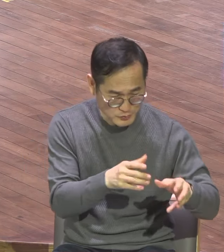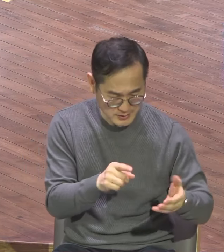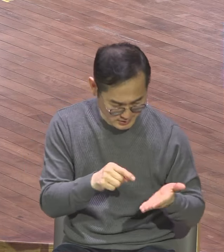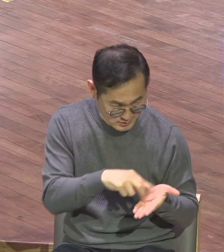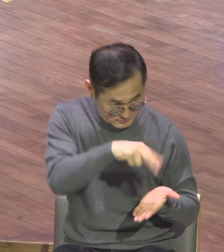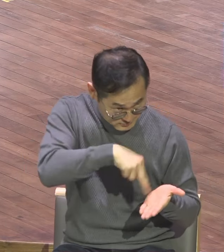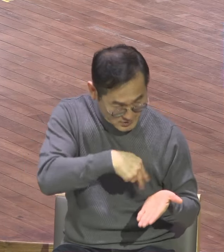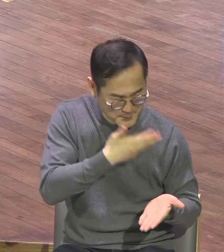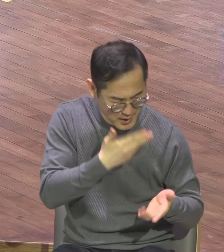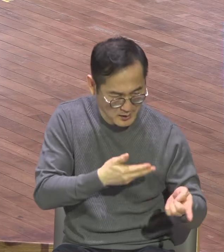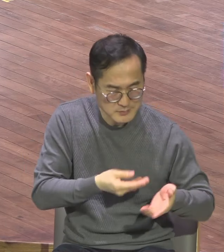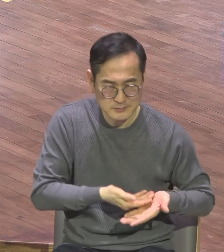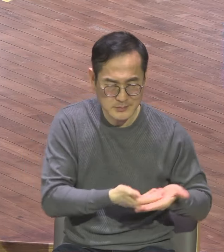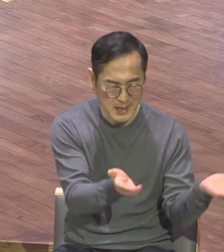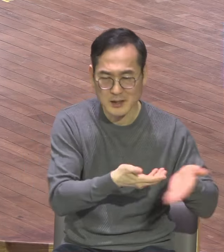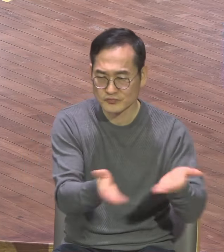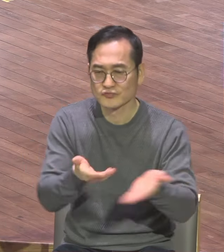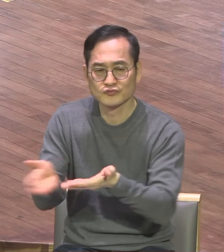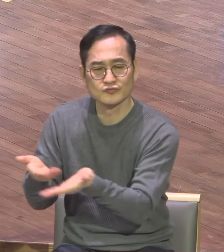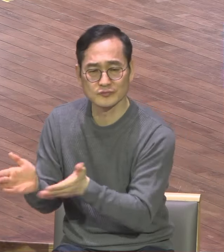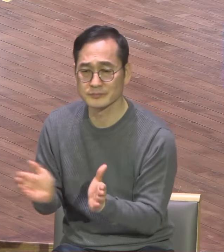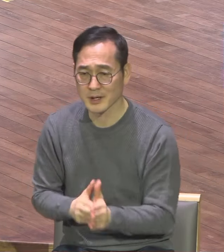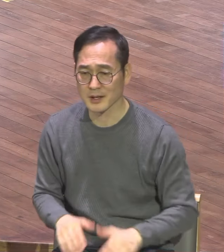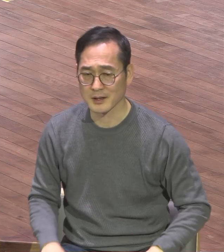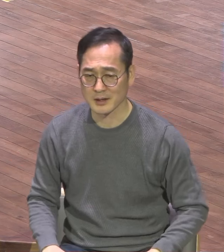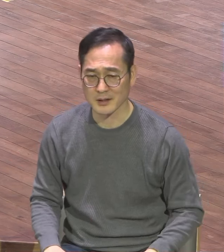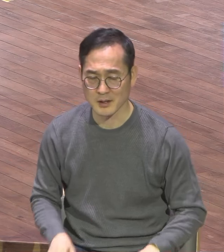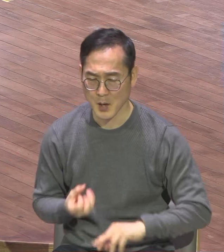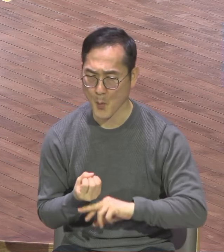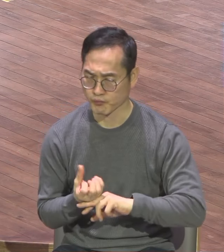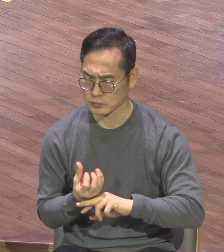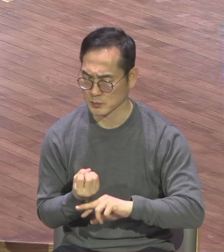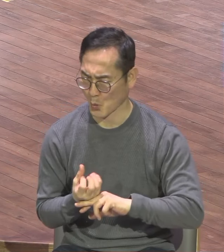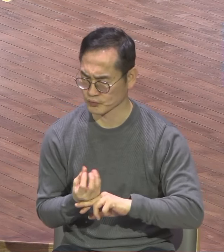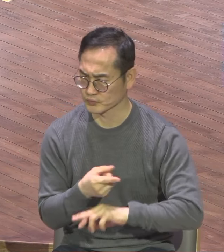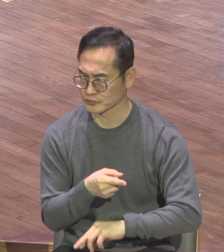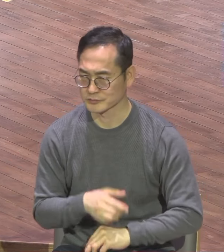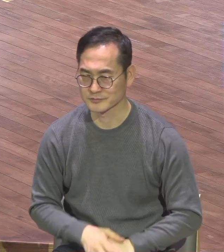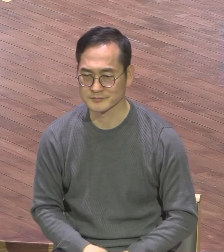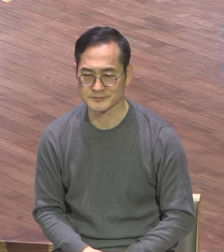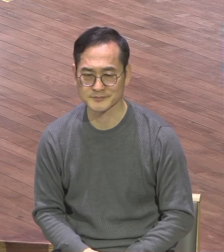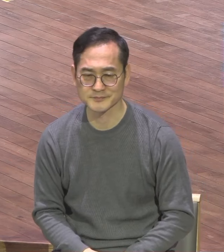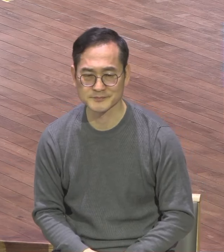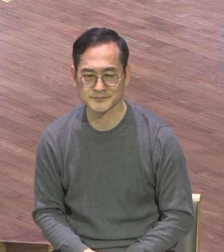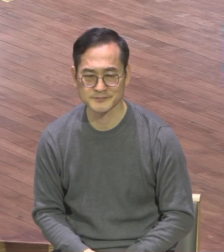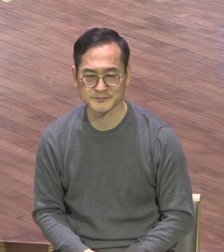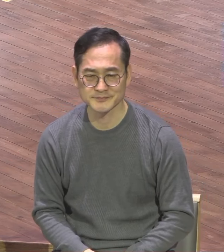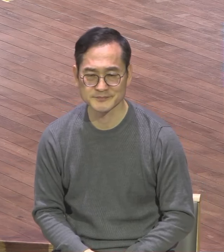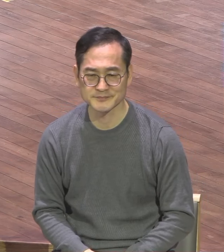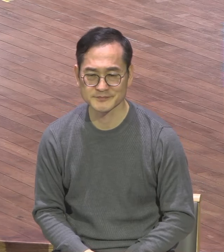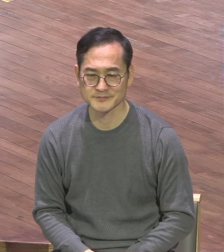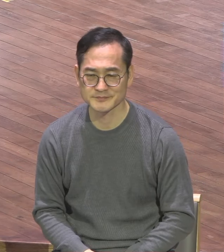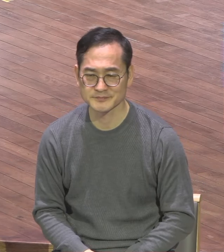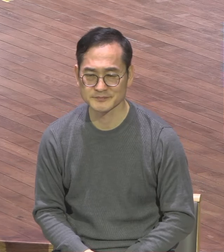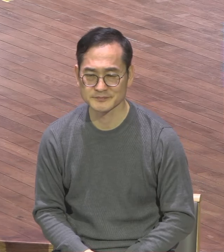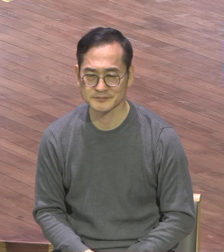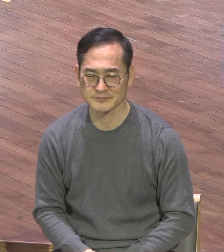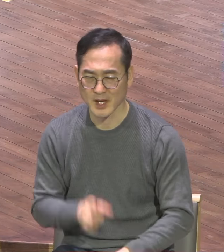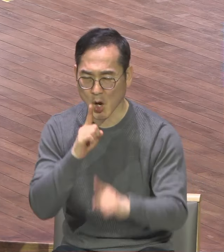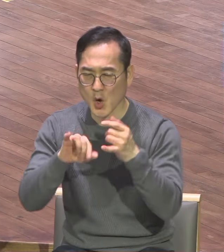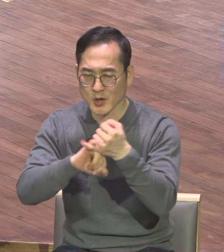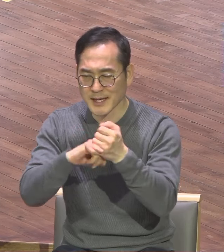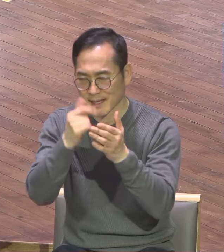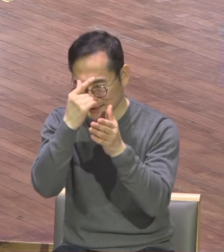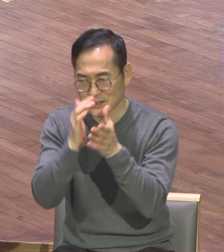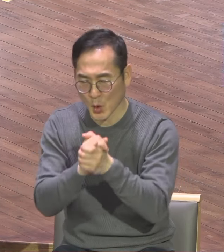만큼 엄청난 보화이기 때문에 아멘. 중요한 것은요 여러분의 언약 기도를 실제로